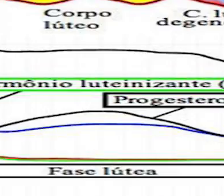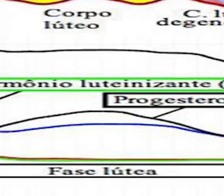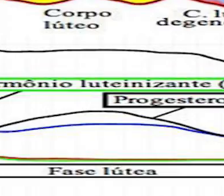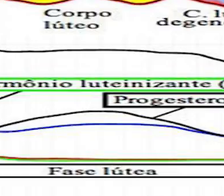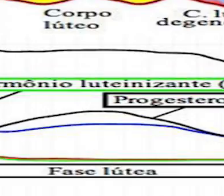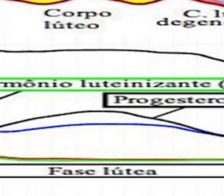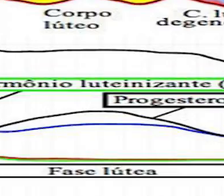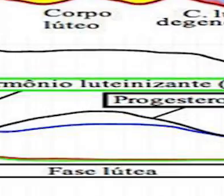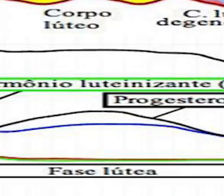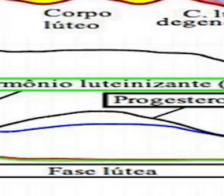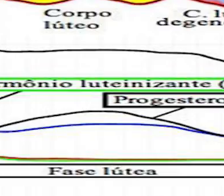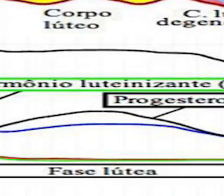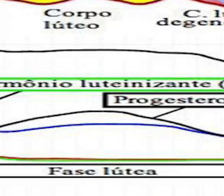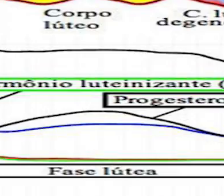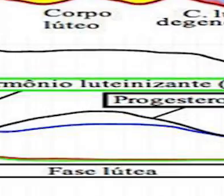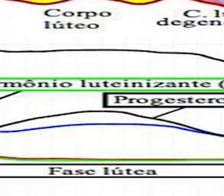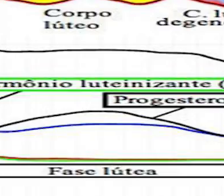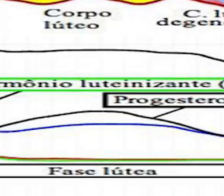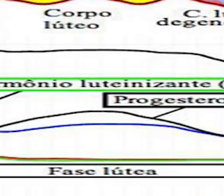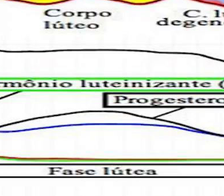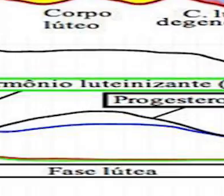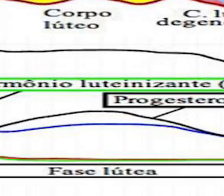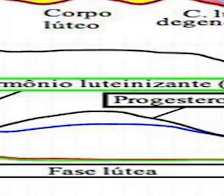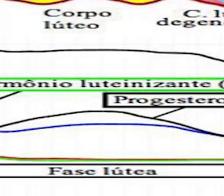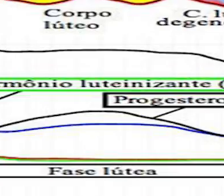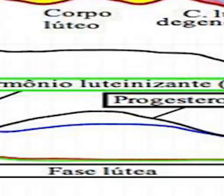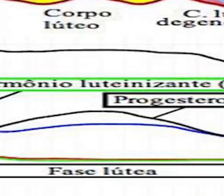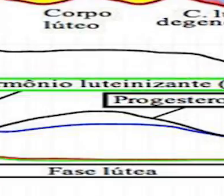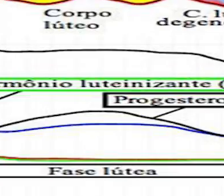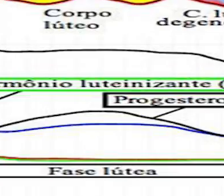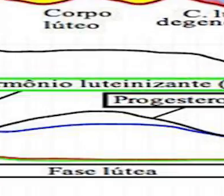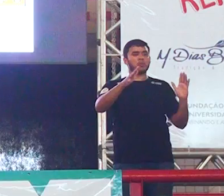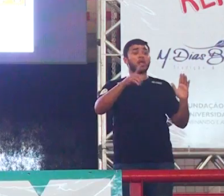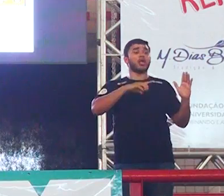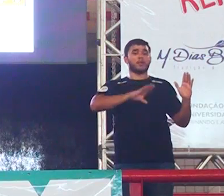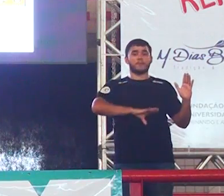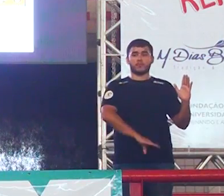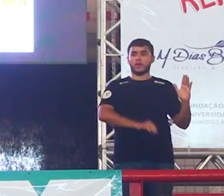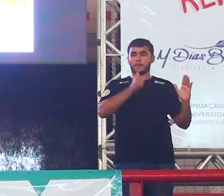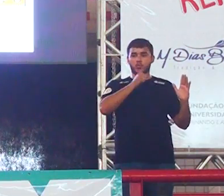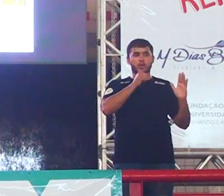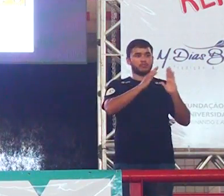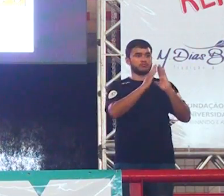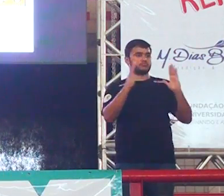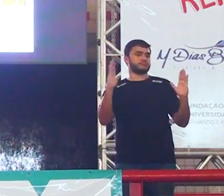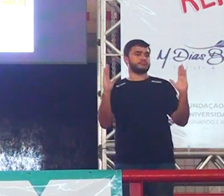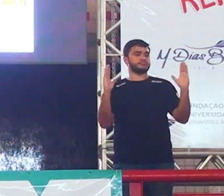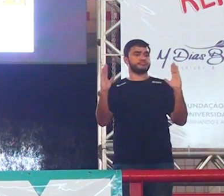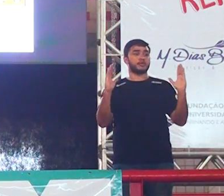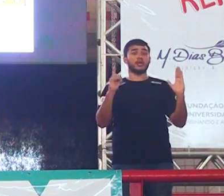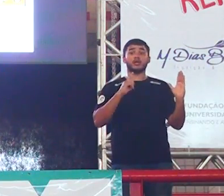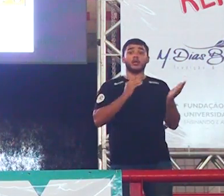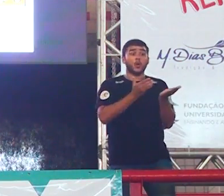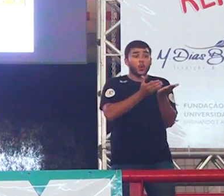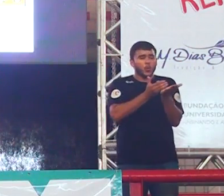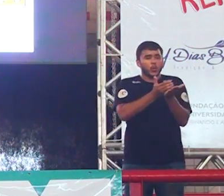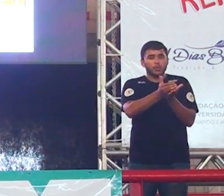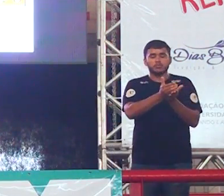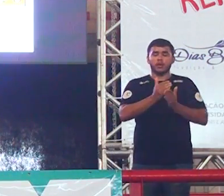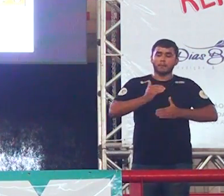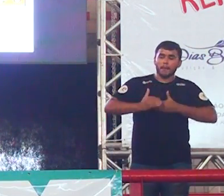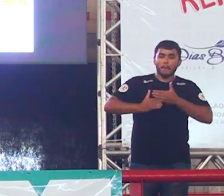ser um ciclo de em torno de 28 dias, onde você vai ter uma estrutura que vai ser maturada, vai estar